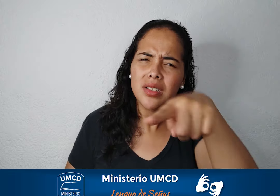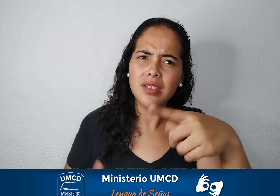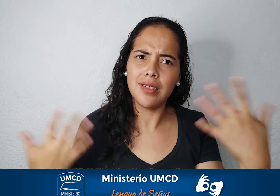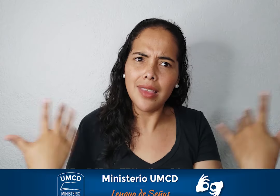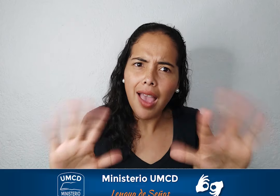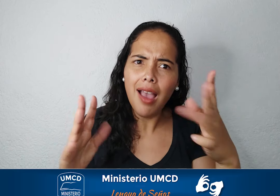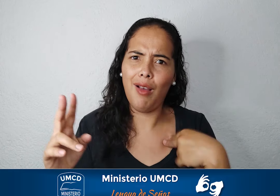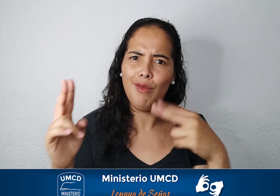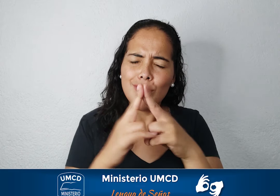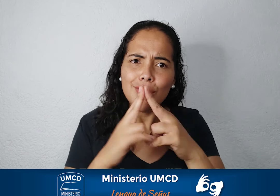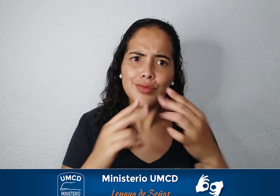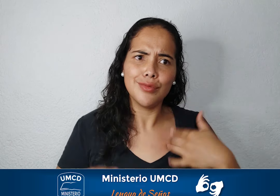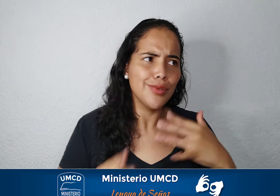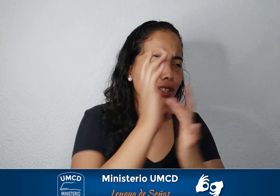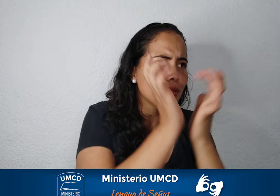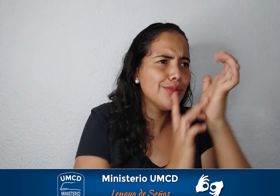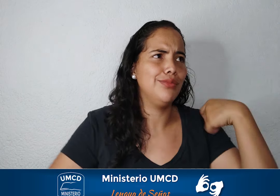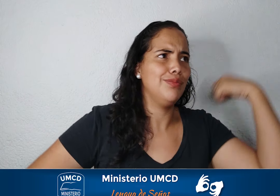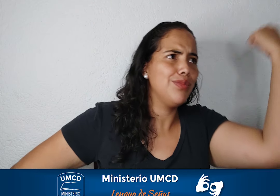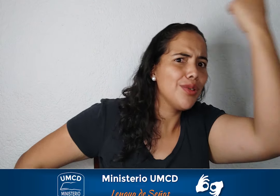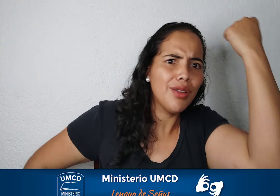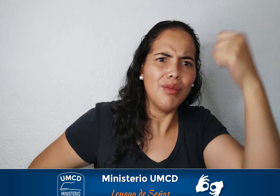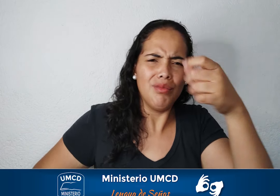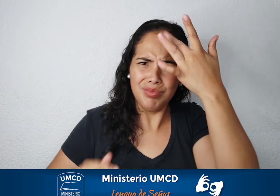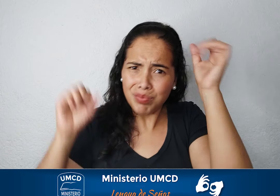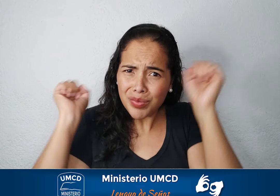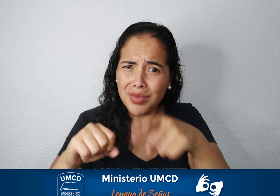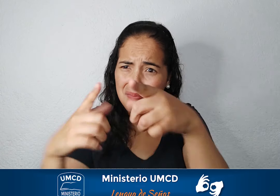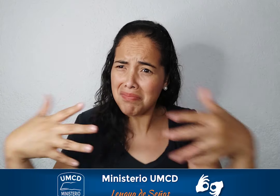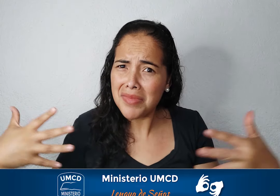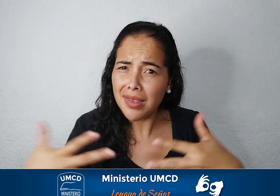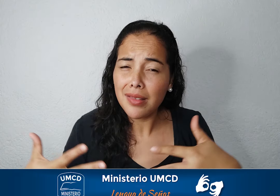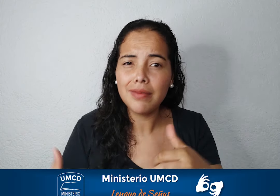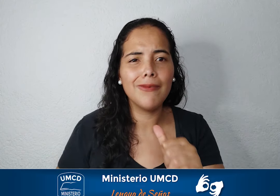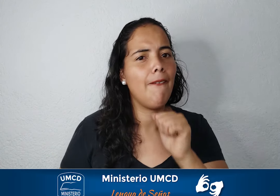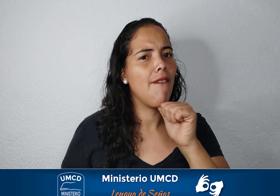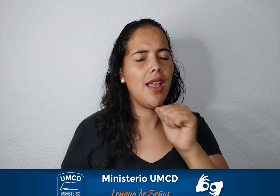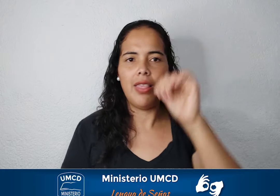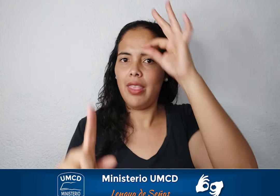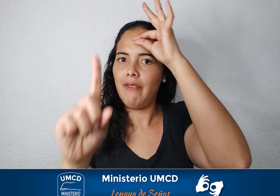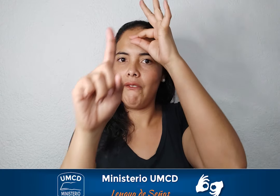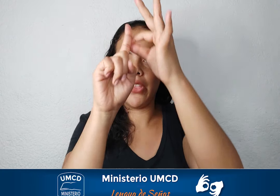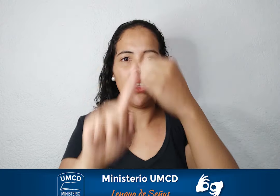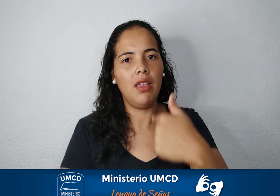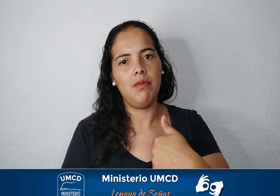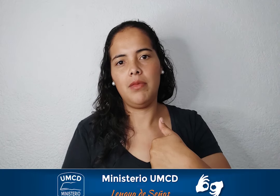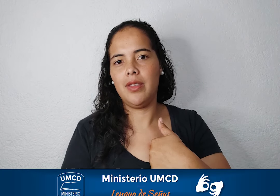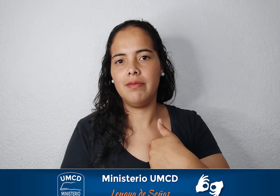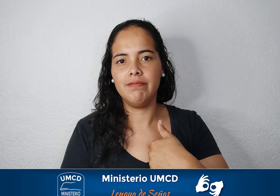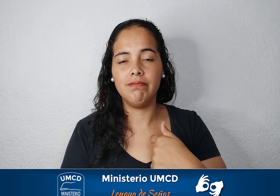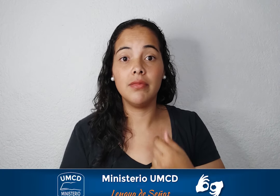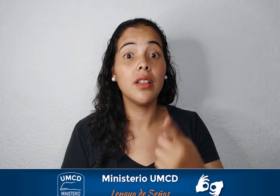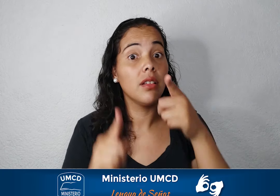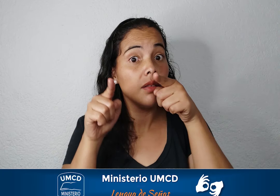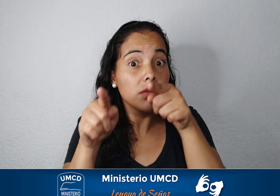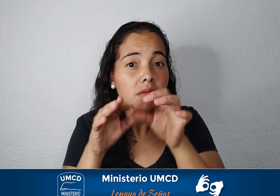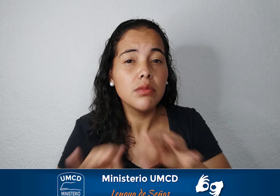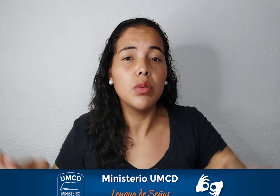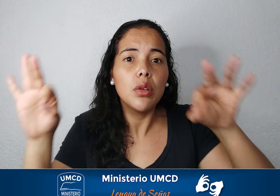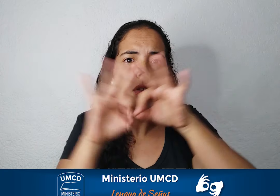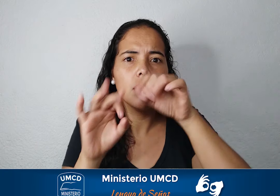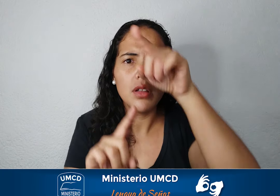posible que ya han pasado un buen tiempo junto a mí y ustedes todavía no tienen fe? La fe es de